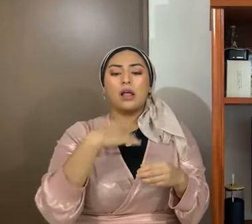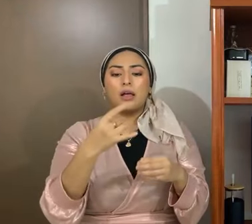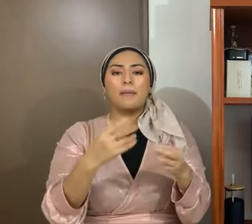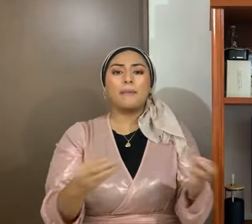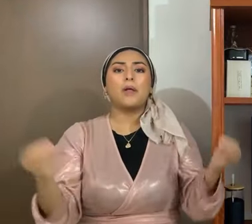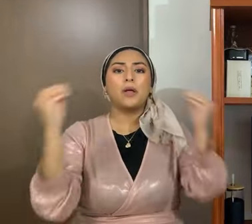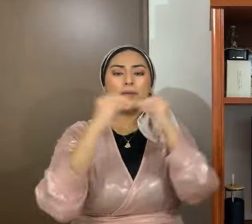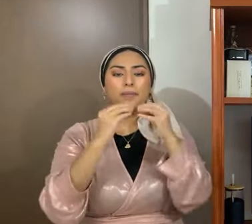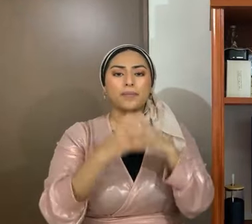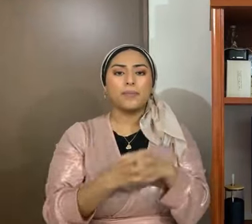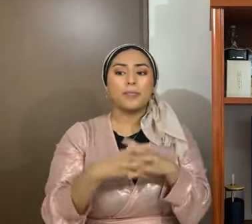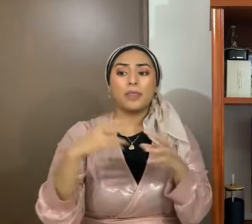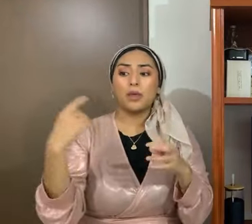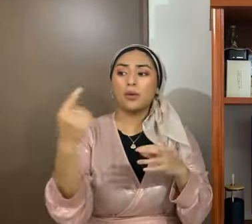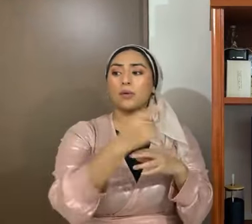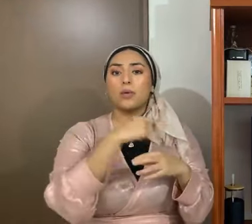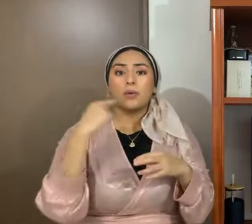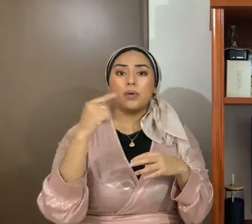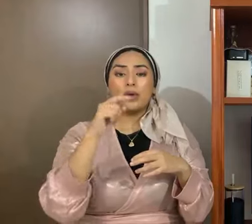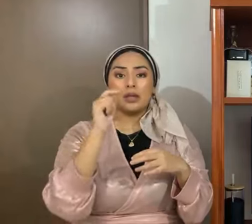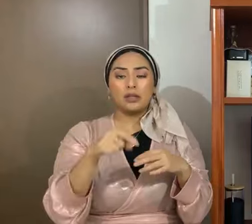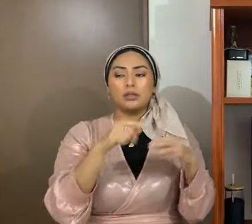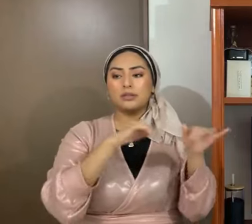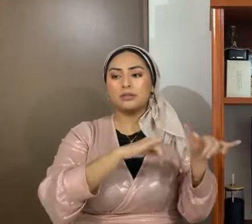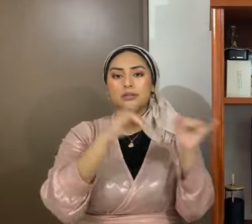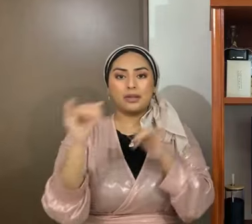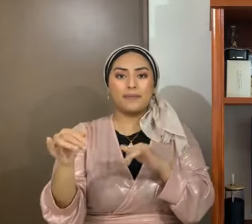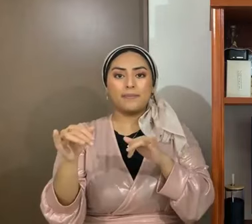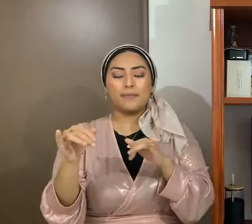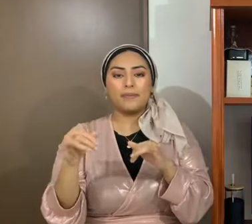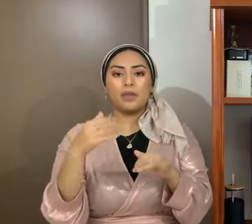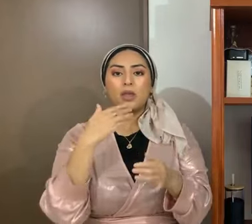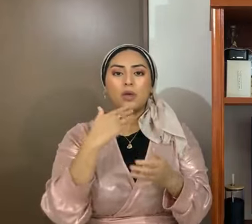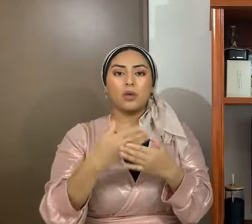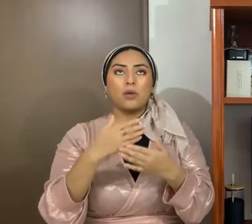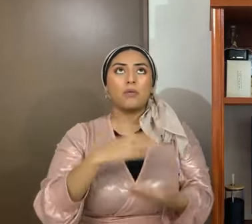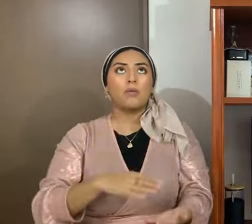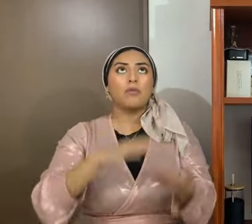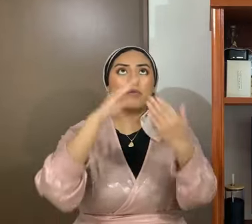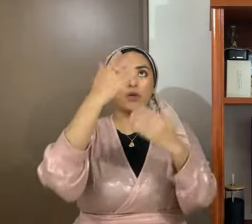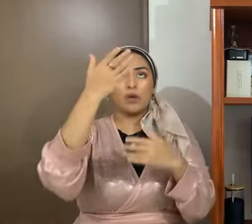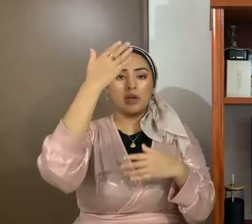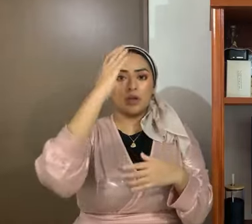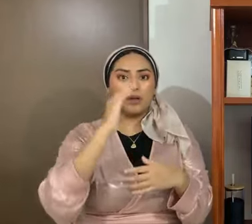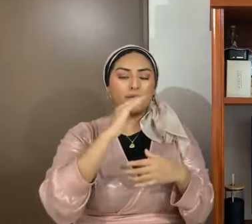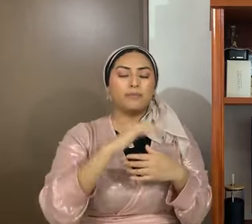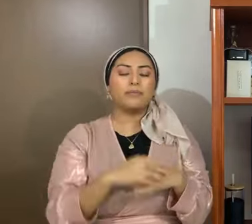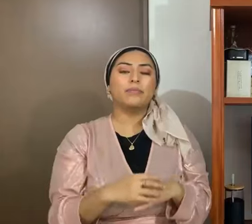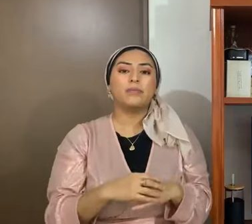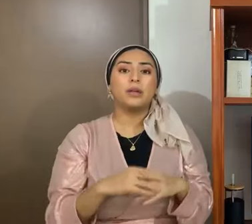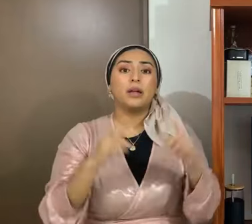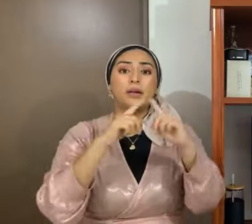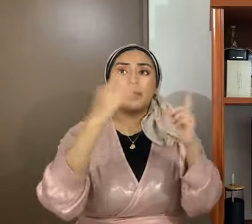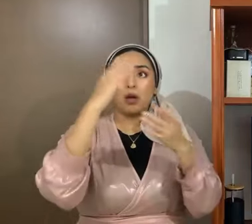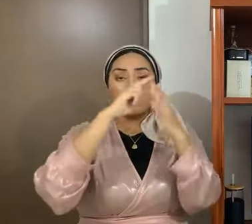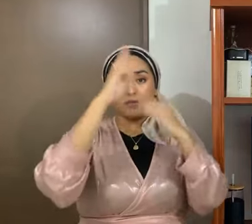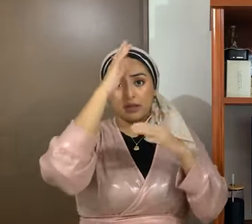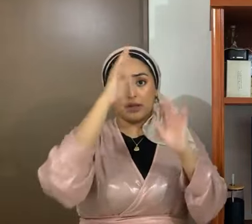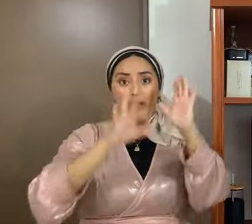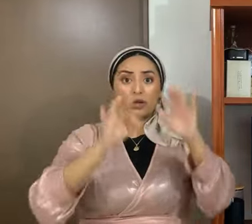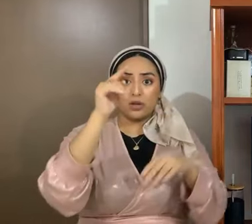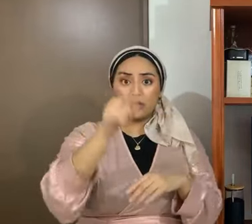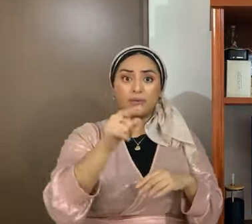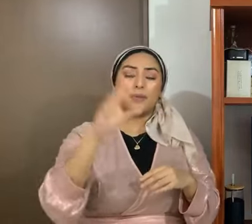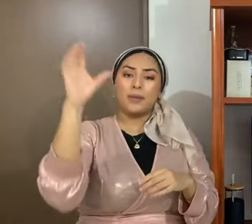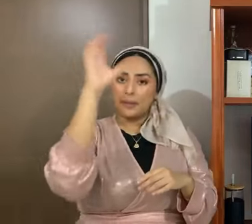agradable. Entonces nosotros tenemos que ser de esa manera, ser agradables, ¿sí? Así, pero el Eterno te escogió, así